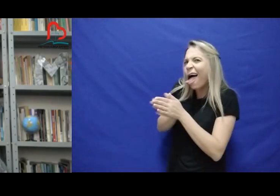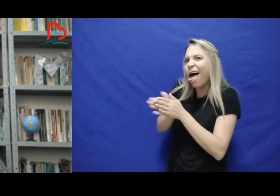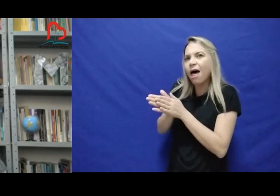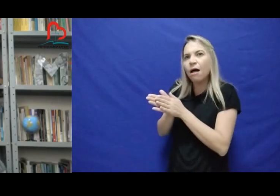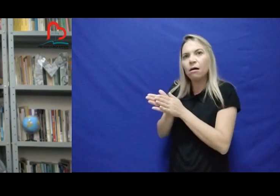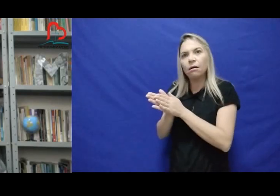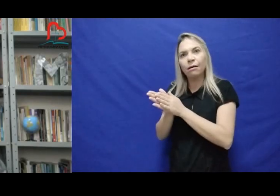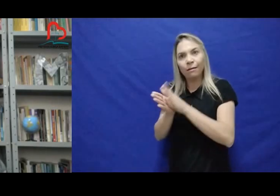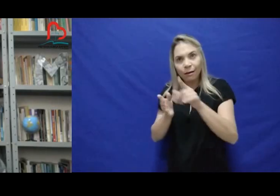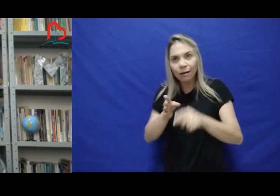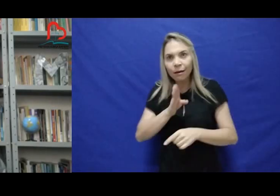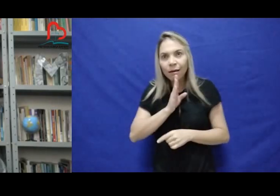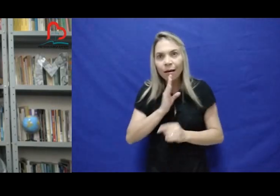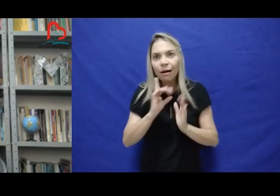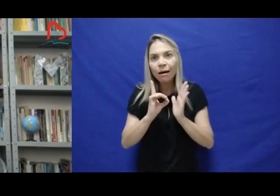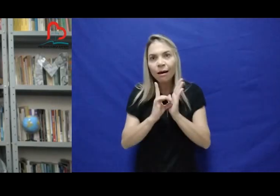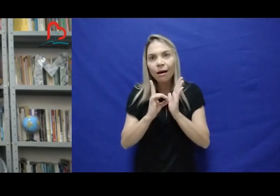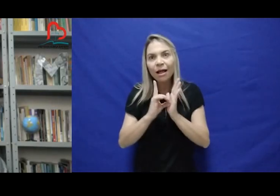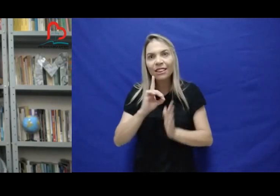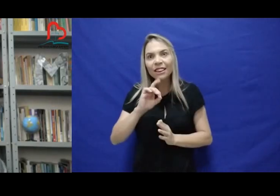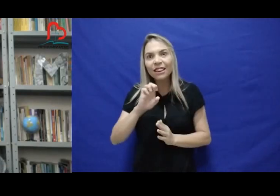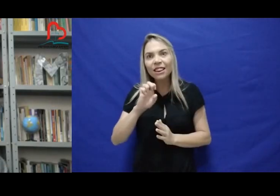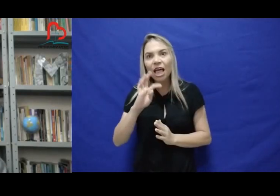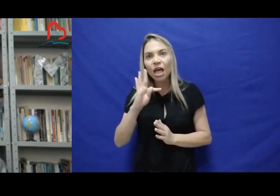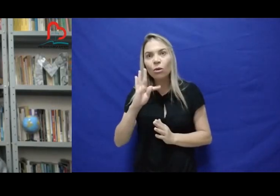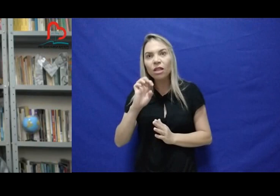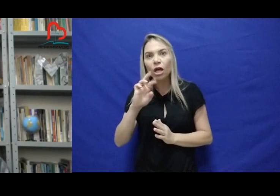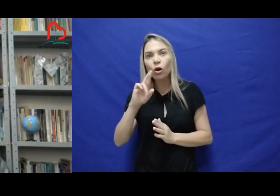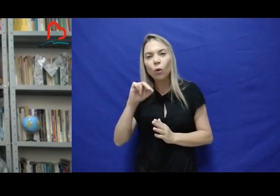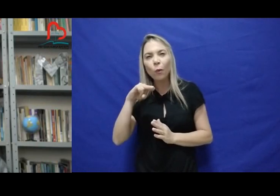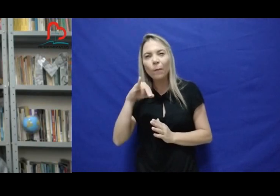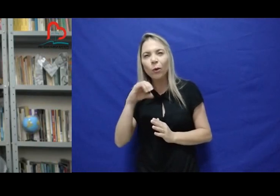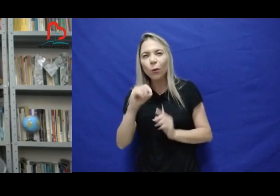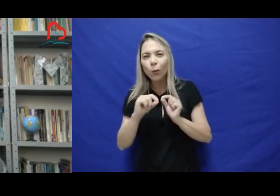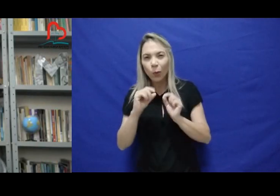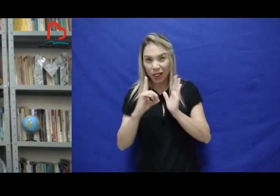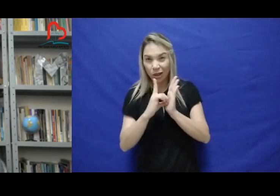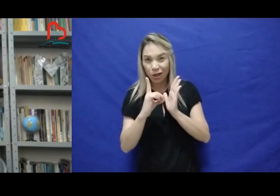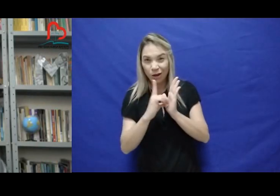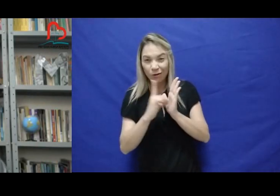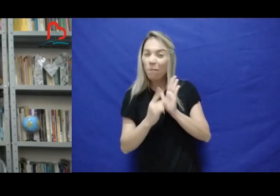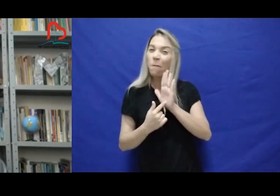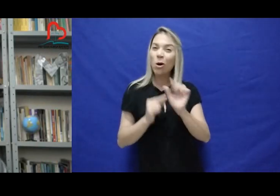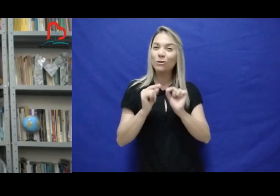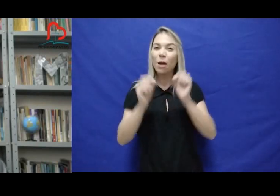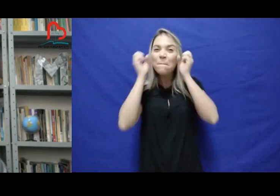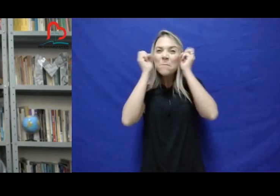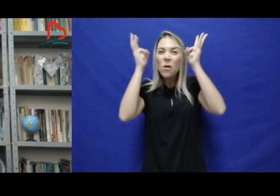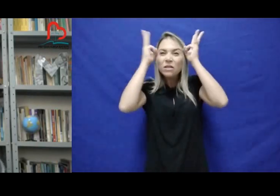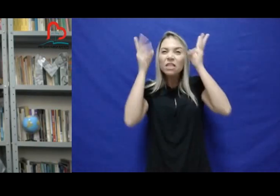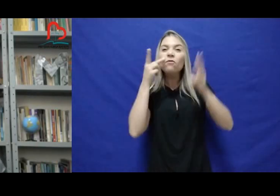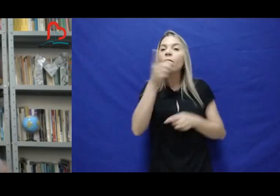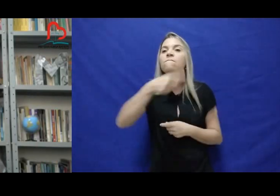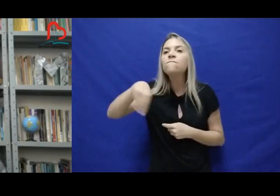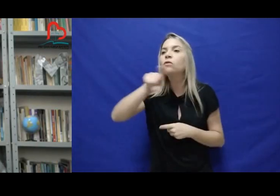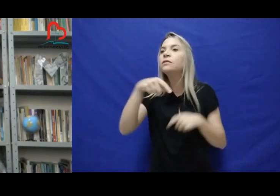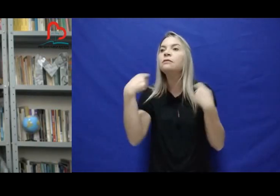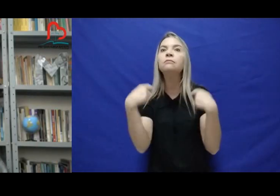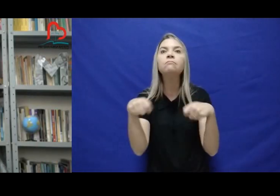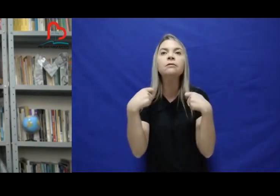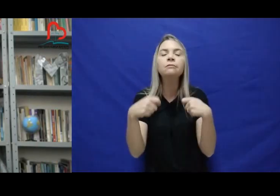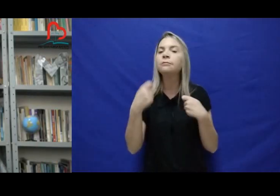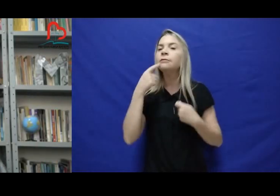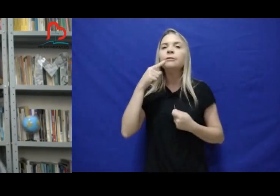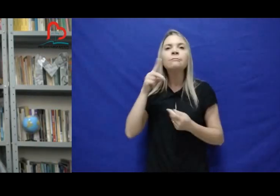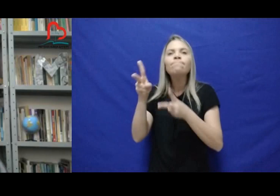aqui está mencionando o livro de Deuteronômio, o livro da repetição da lei, quando Moisés chama o povo de Deus, mais uma vez, a observar